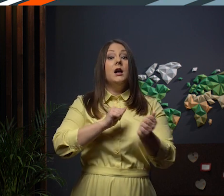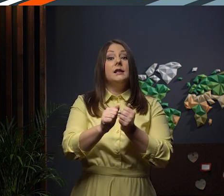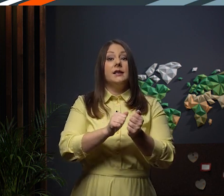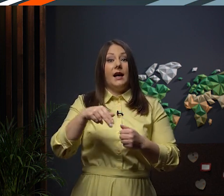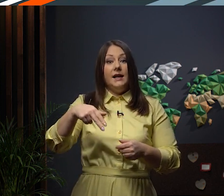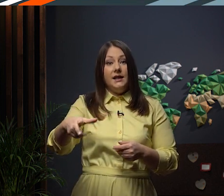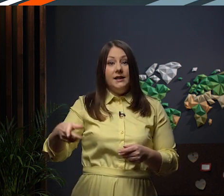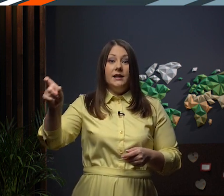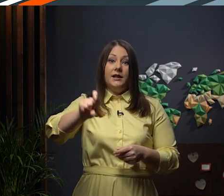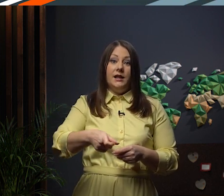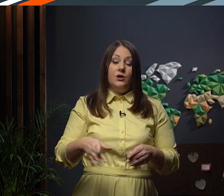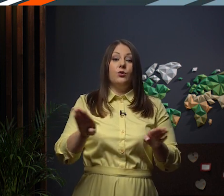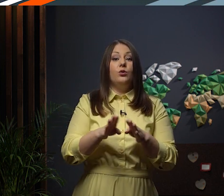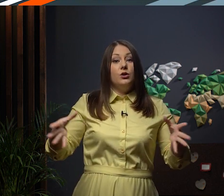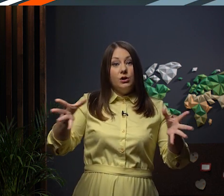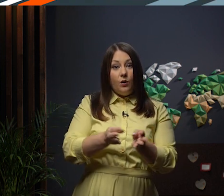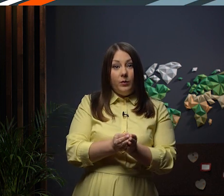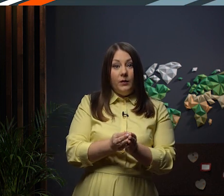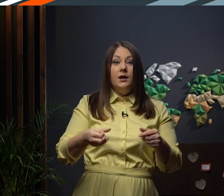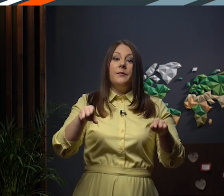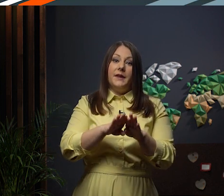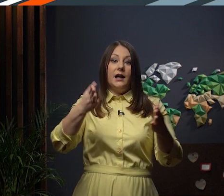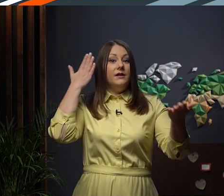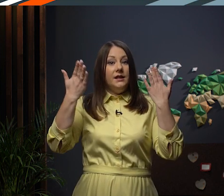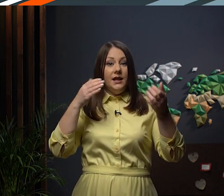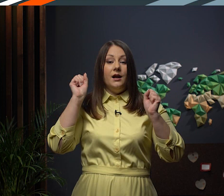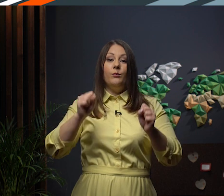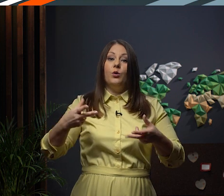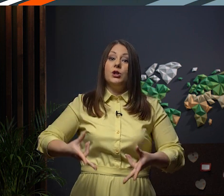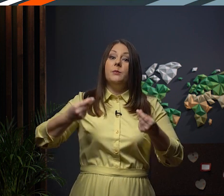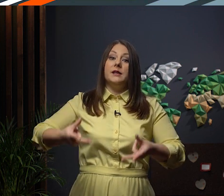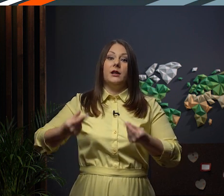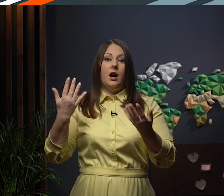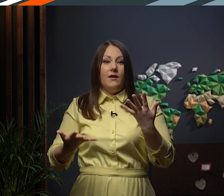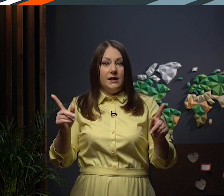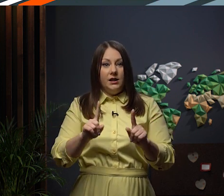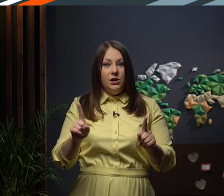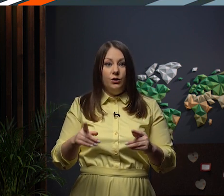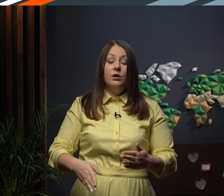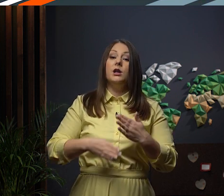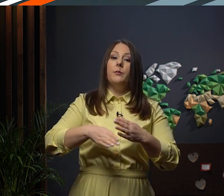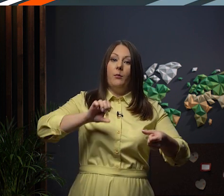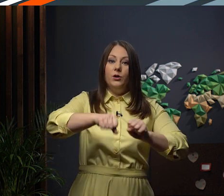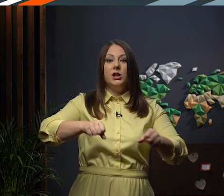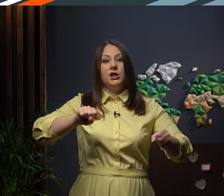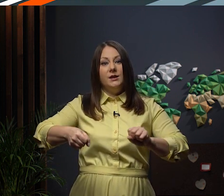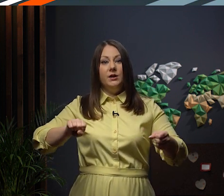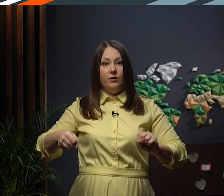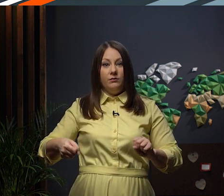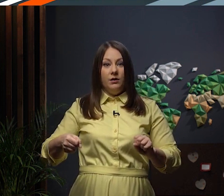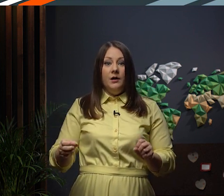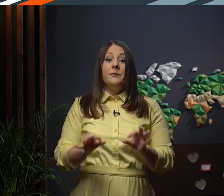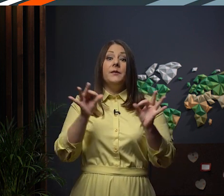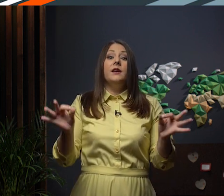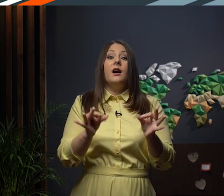например. Стирать ходили на речку тоже скопом. Так веселее, можно и подстраховать, если что, и помочь отжать